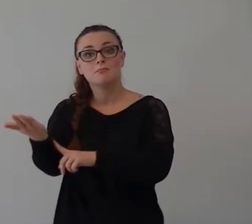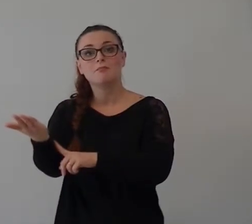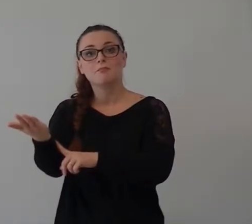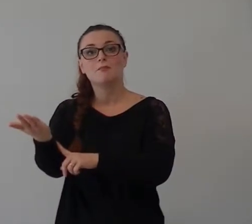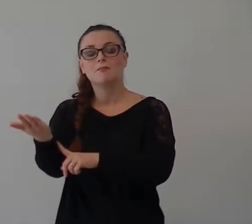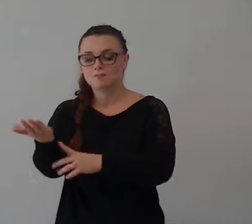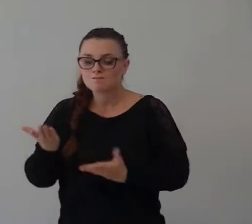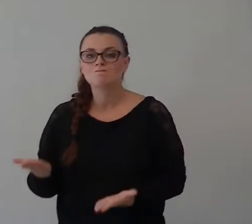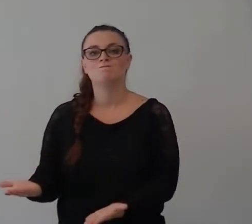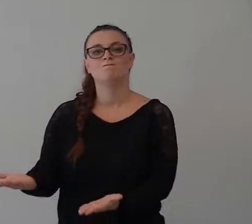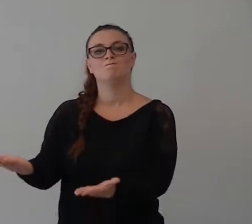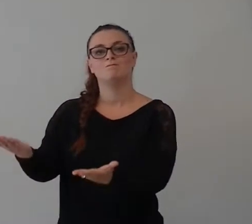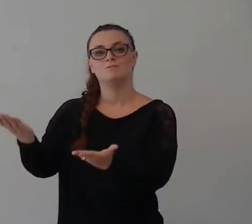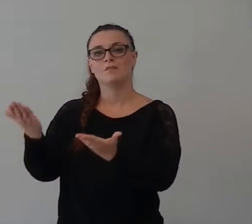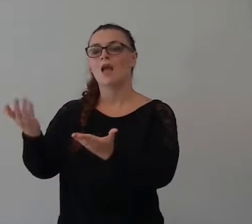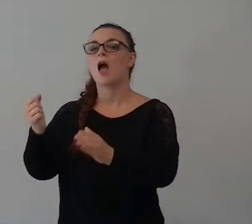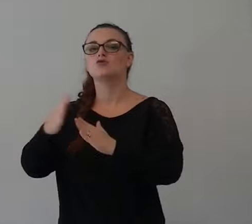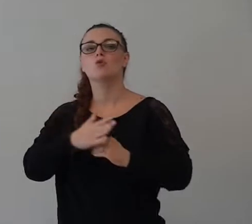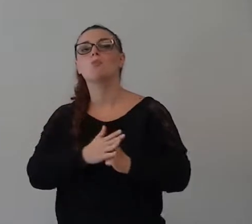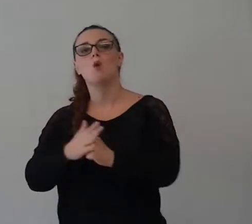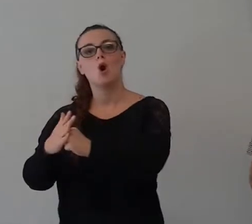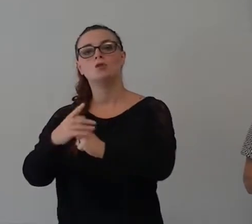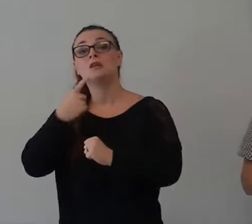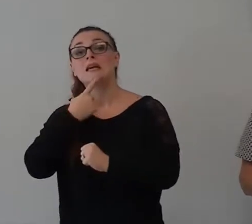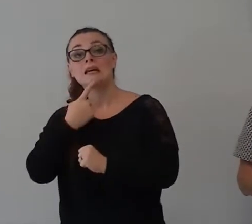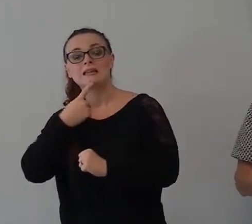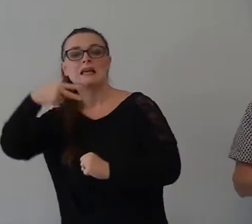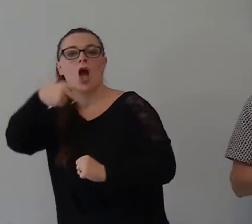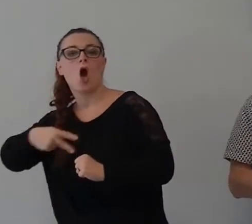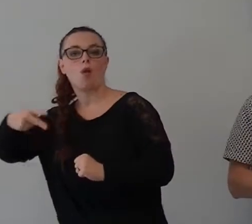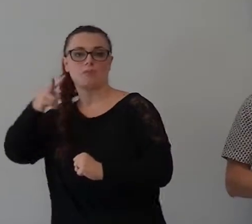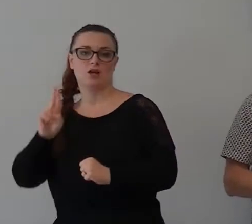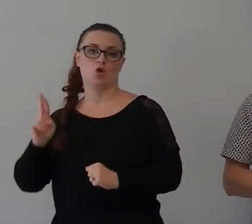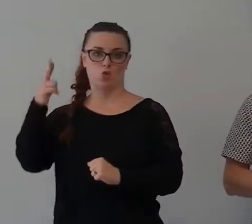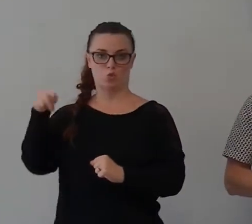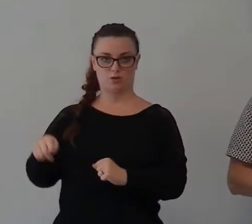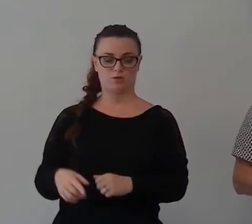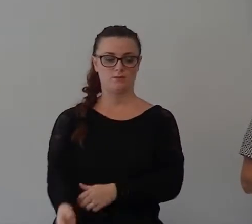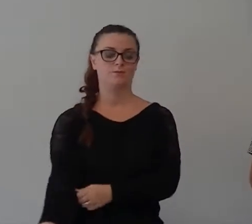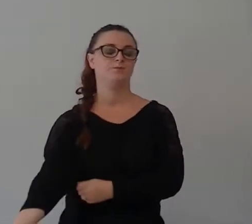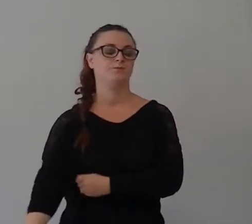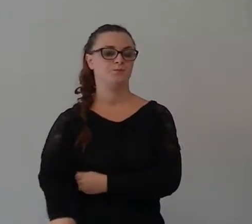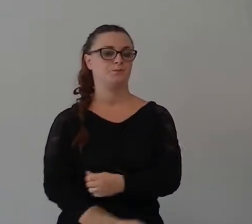effettiva Naomi e Roma. Anche qui